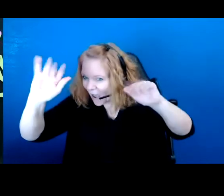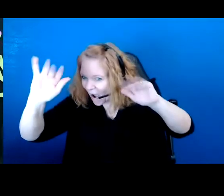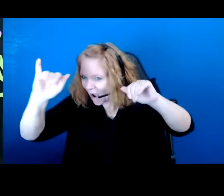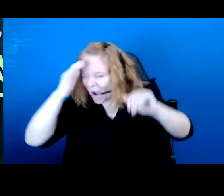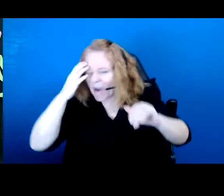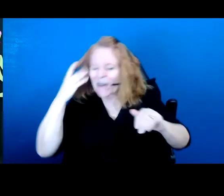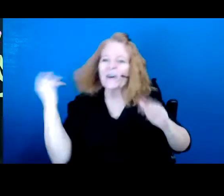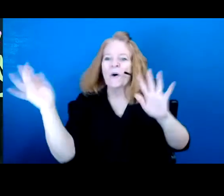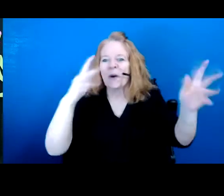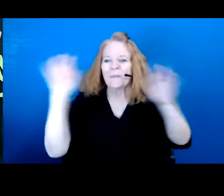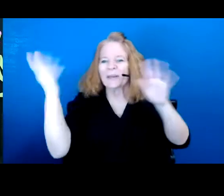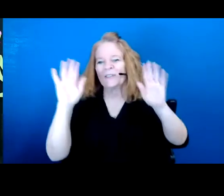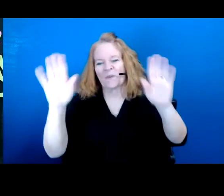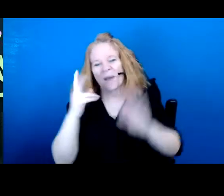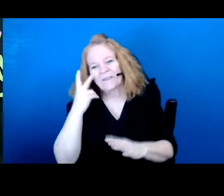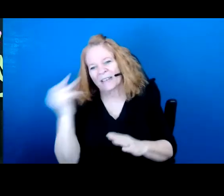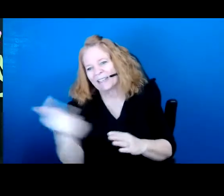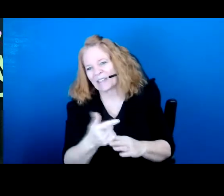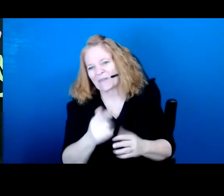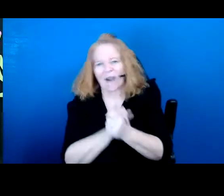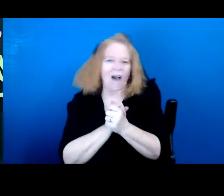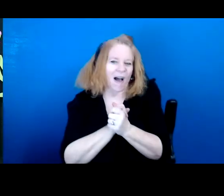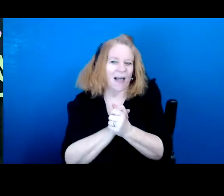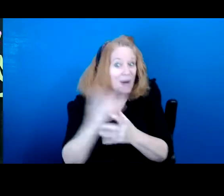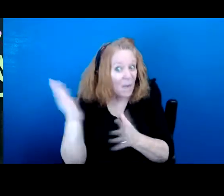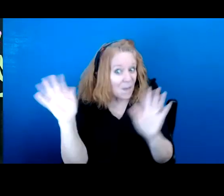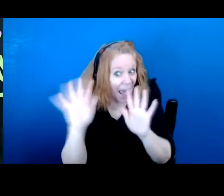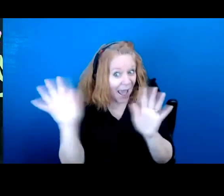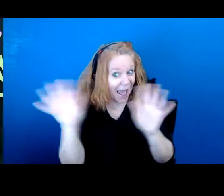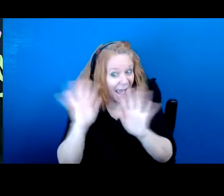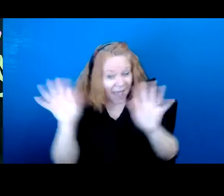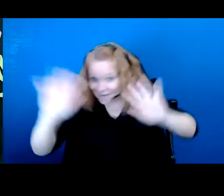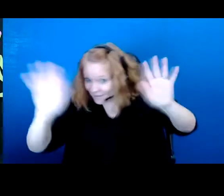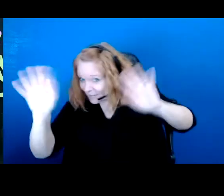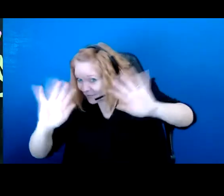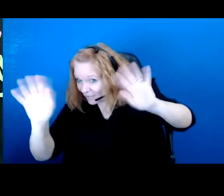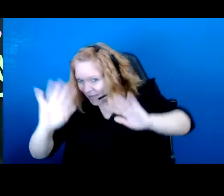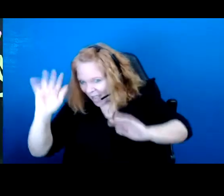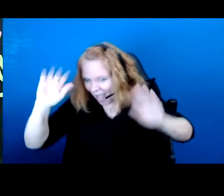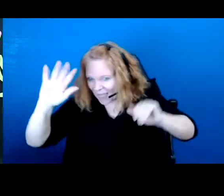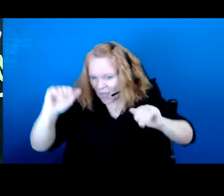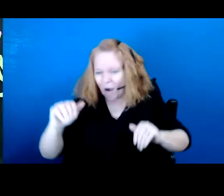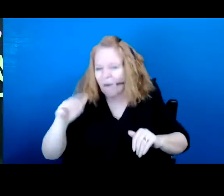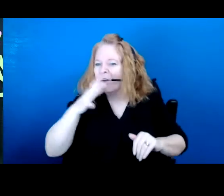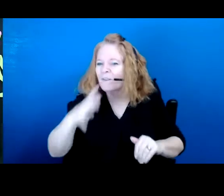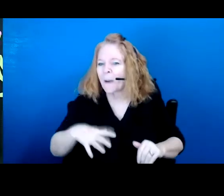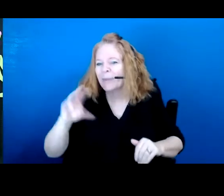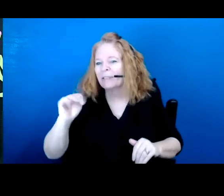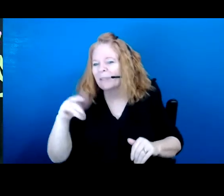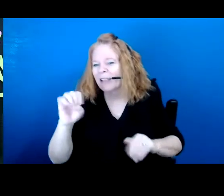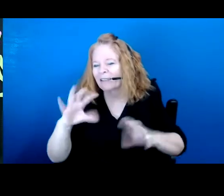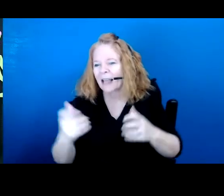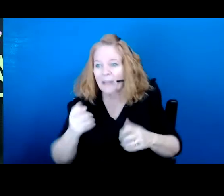maestra media o qué maravilloso verlos un saludo un saludo grande